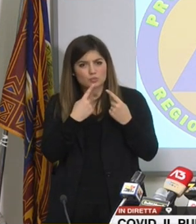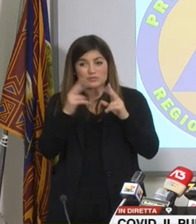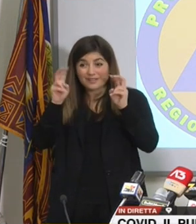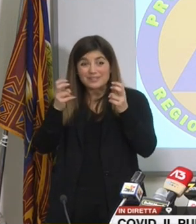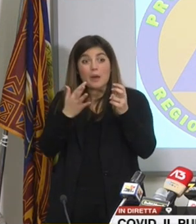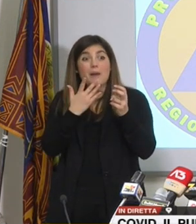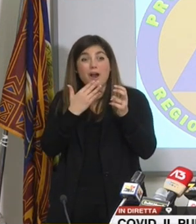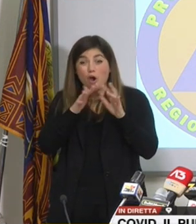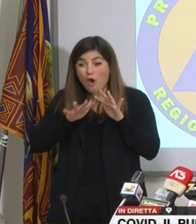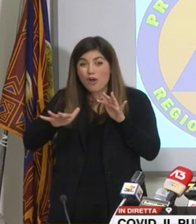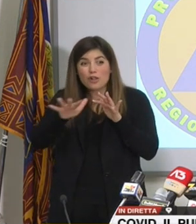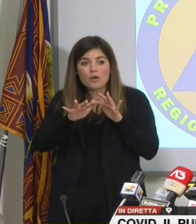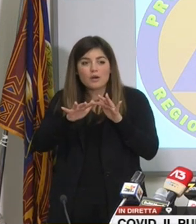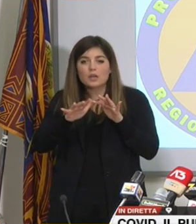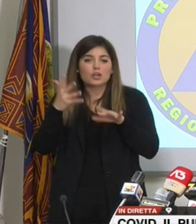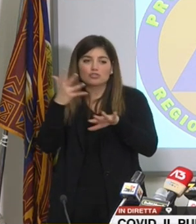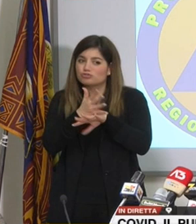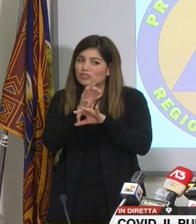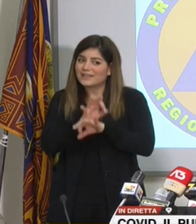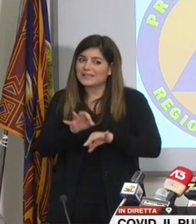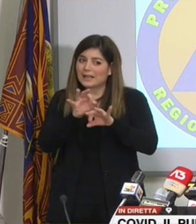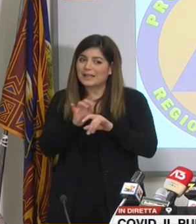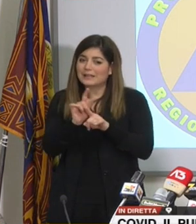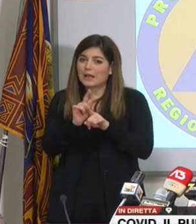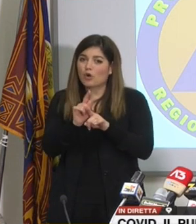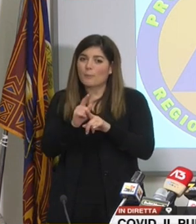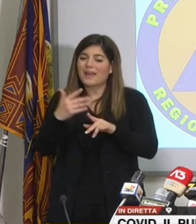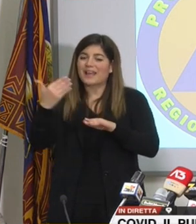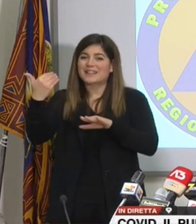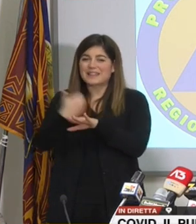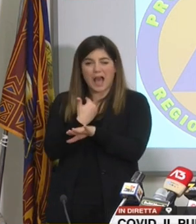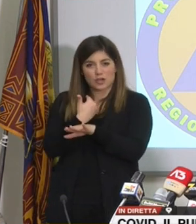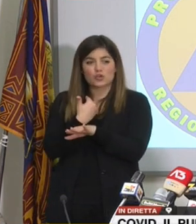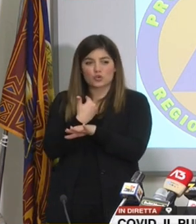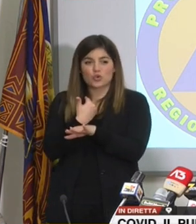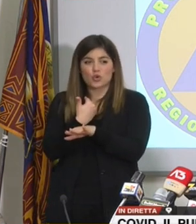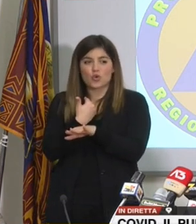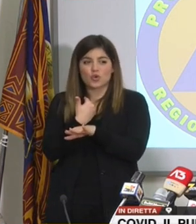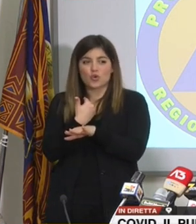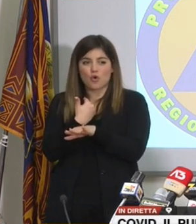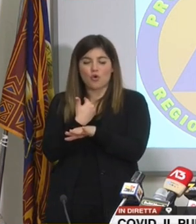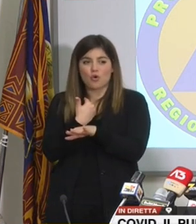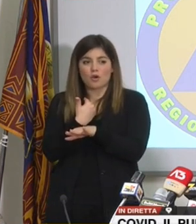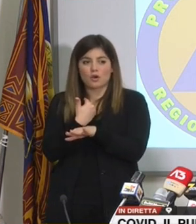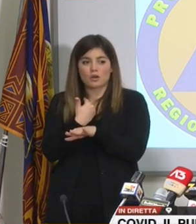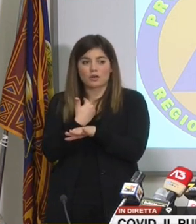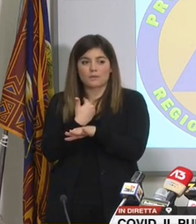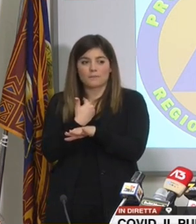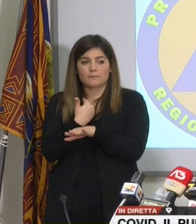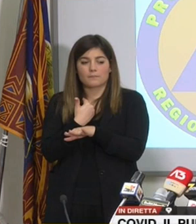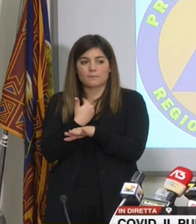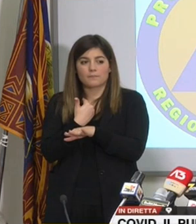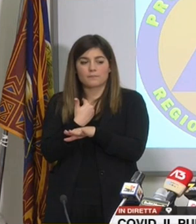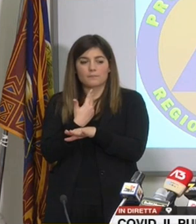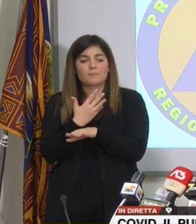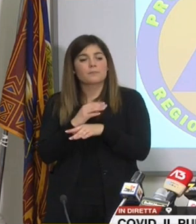nulla con il danno che comunque si subisce. No, però mi consenta, per non essere berlusconiano